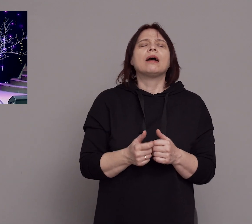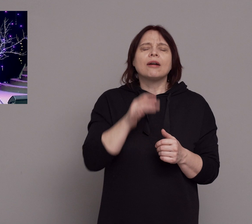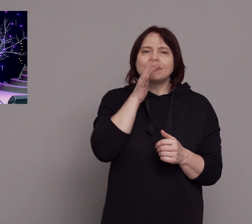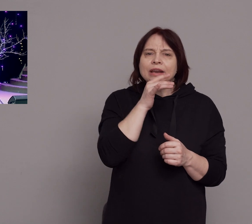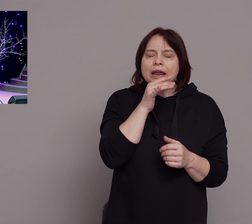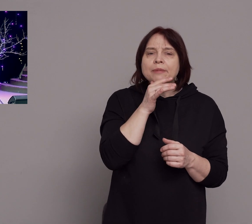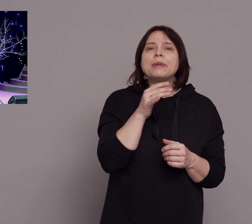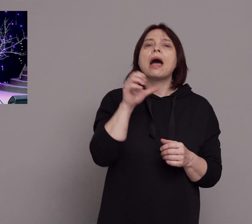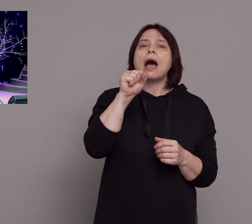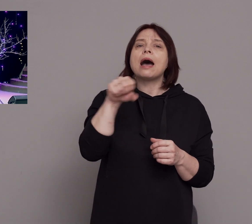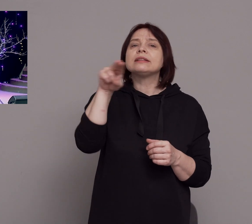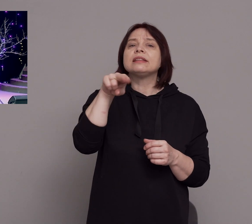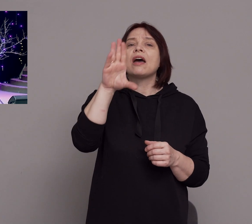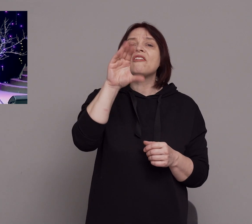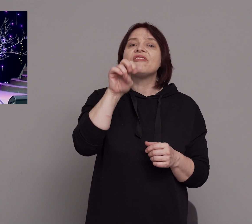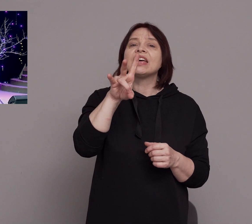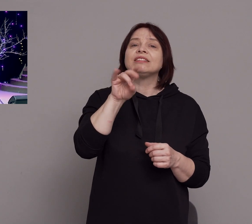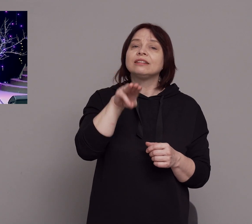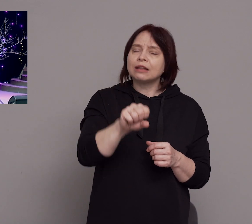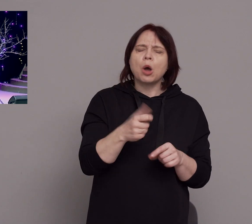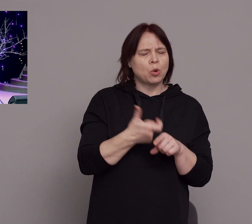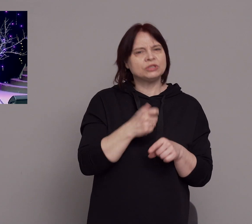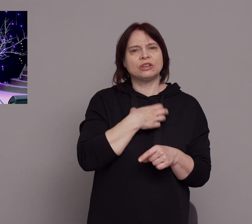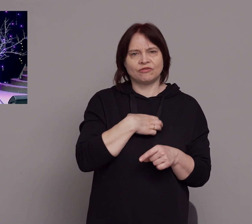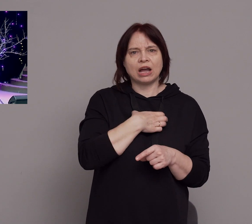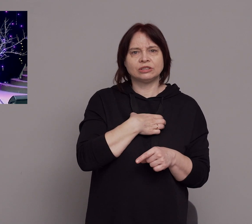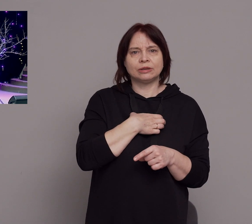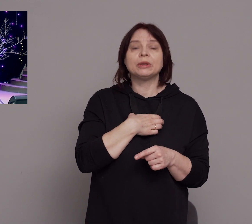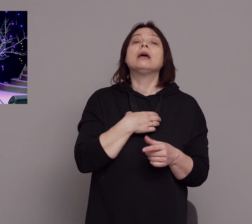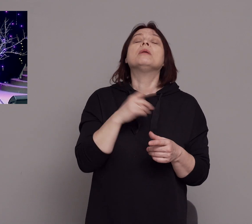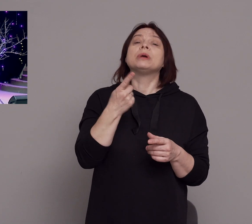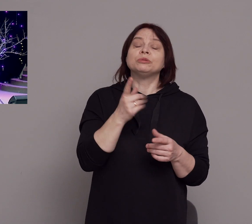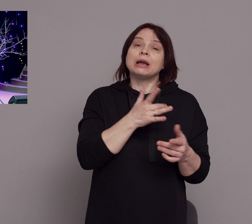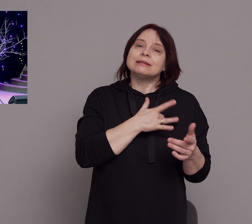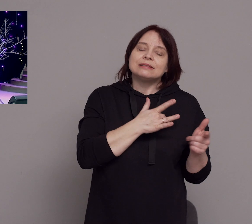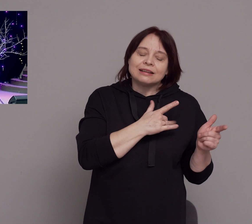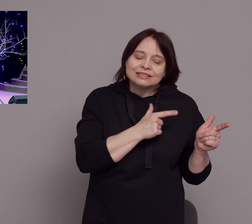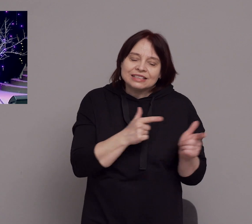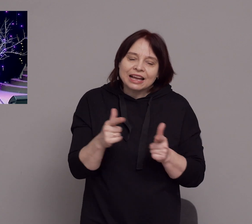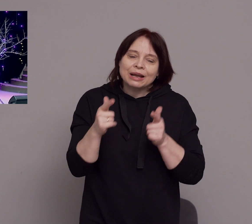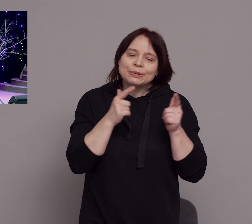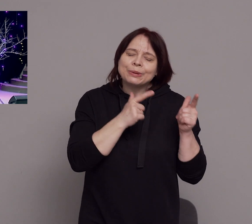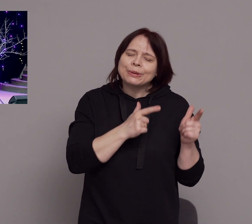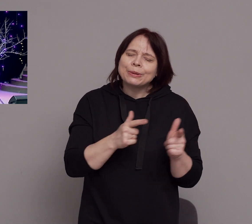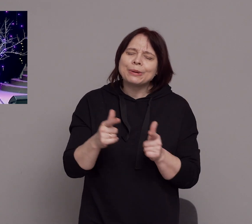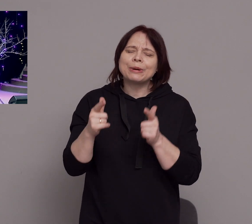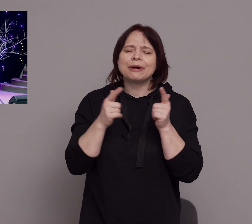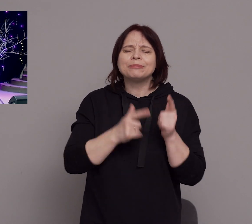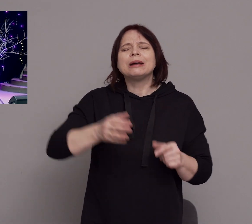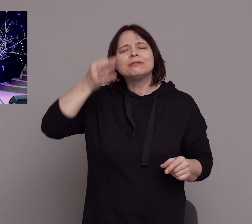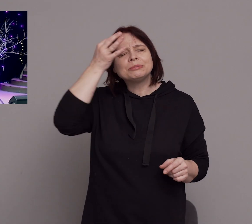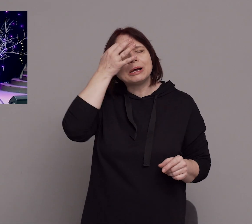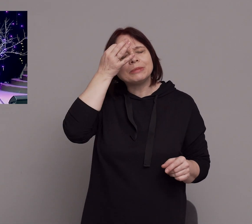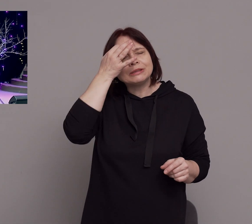очень важное время, и мы можем проводить это время, готовя свои сердца в семье и также в церкви, просто вспоминая о